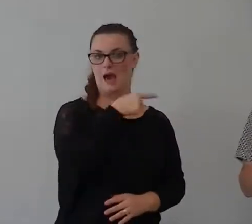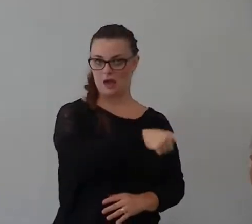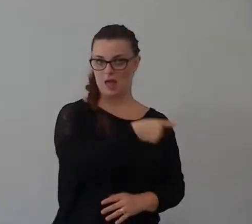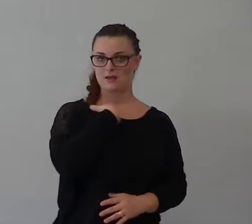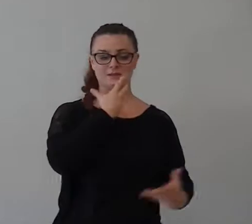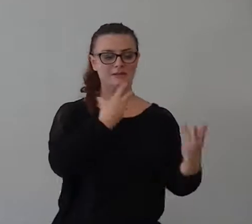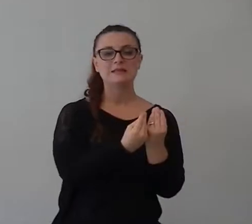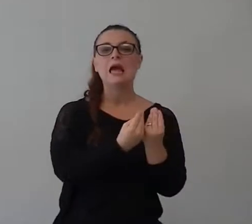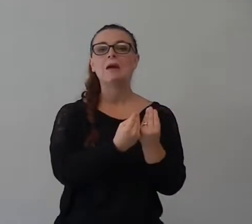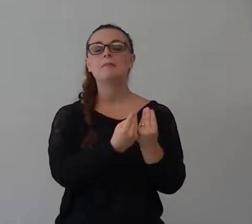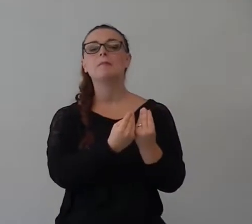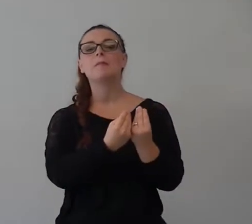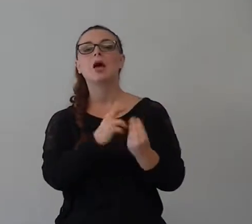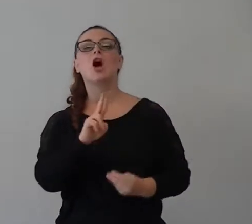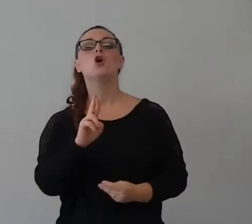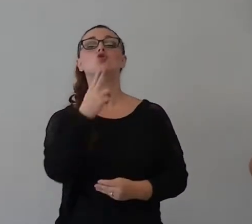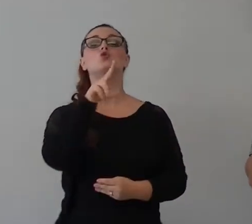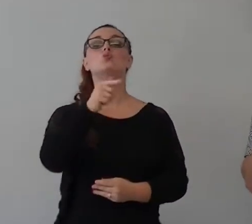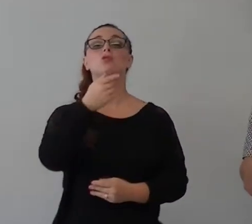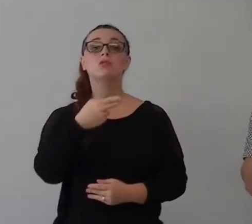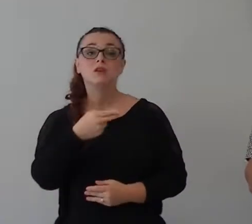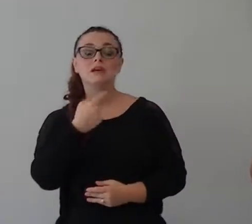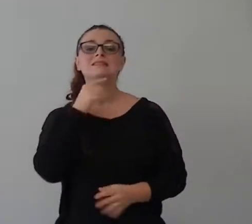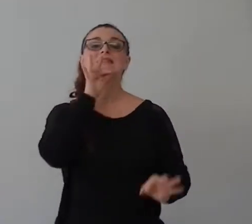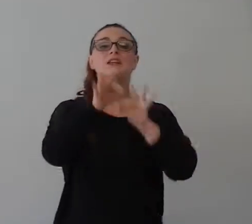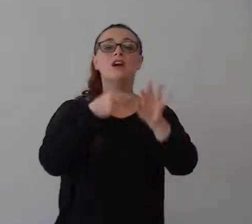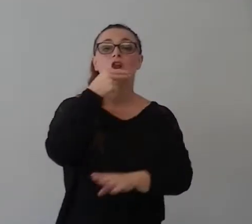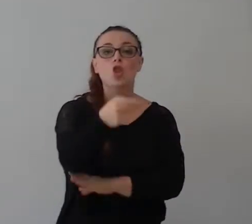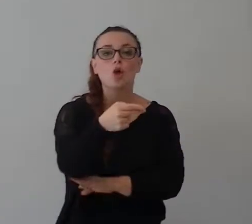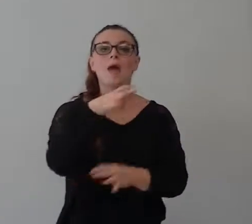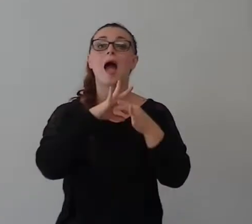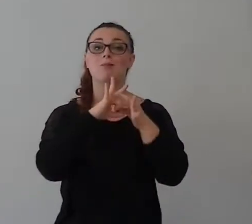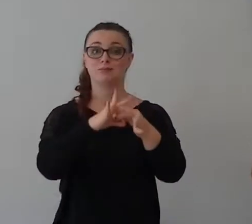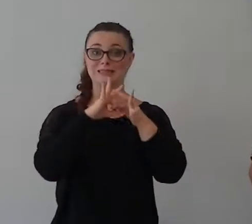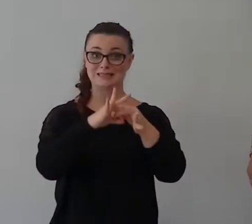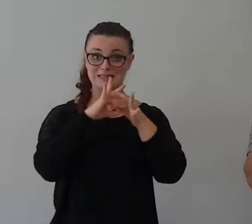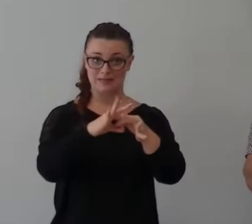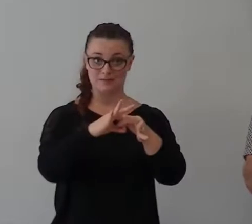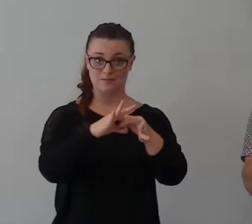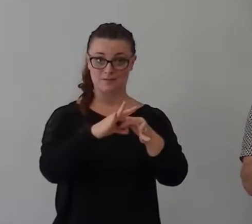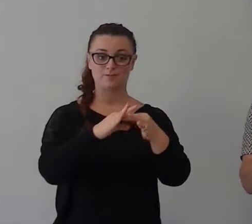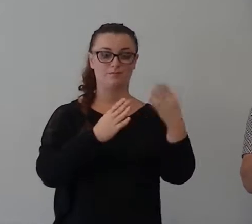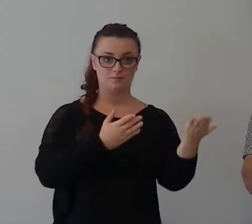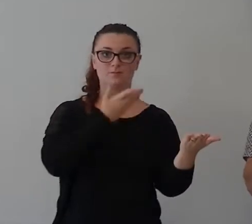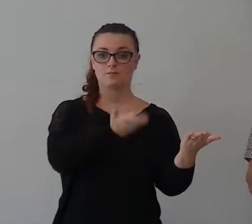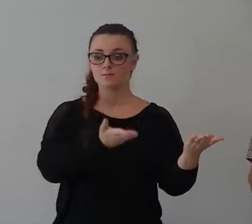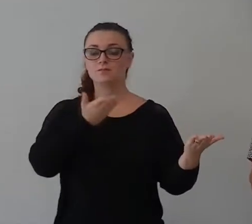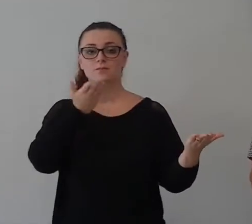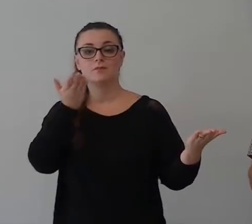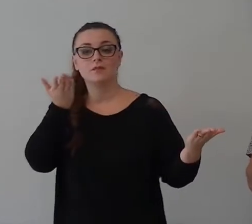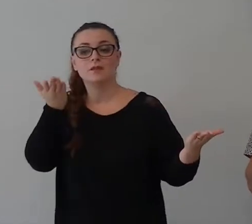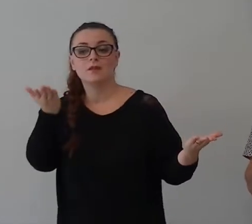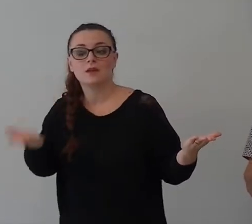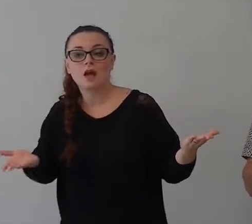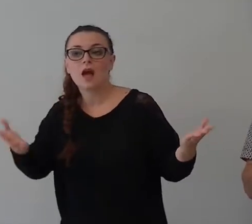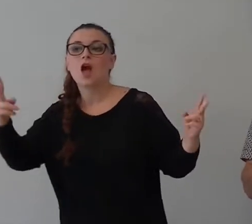di Ruth. Ruth significa amica, per cui è una donna dolce che è diventata amara. Amara, che va con un'amica